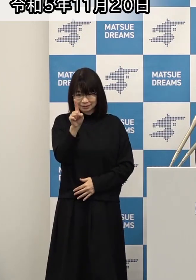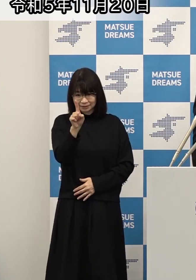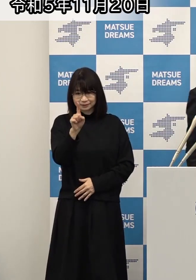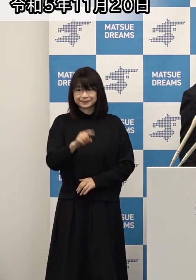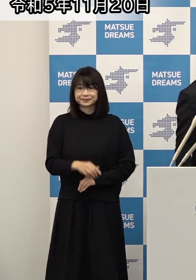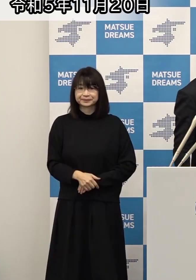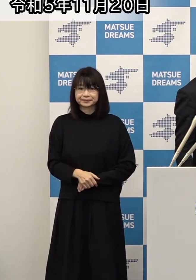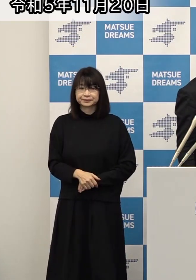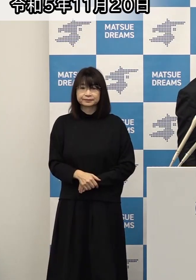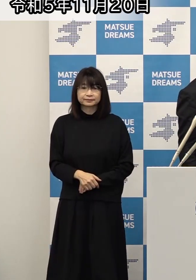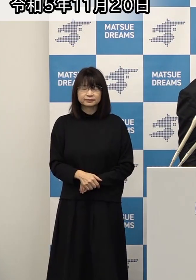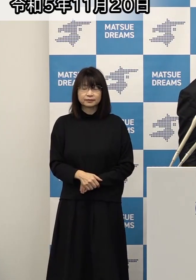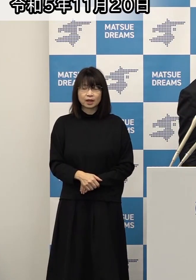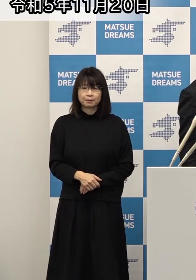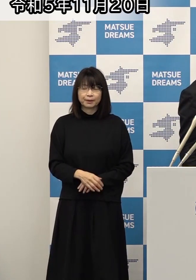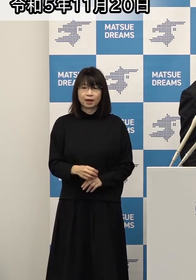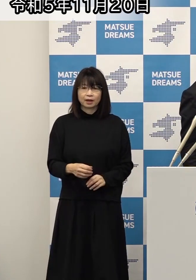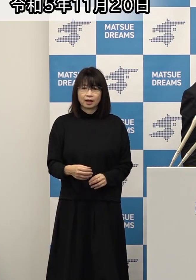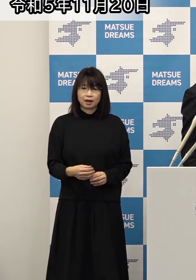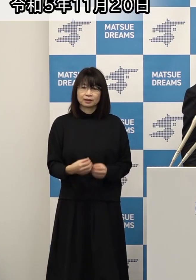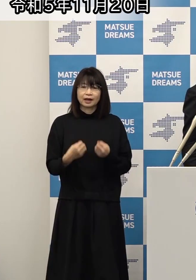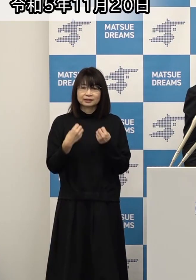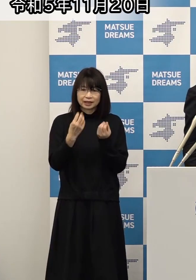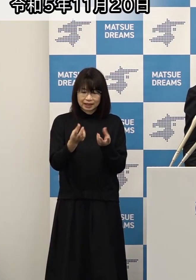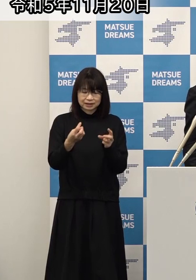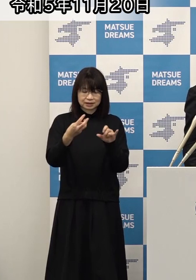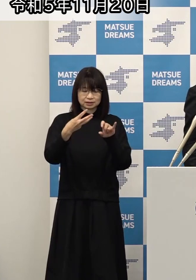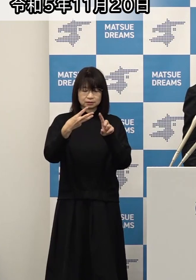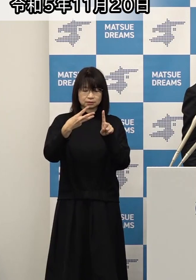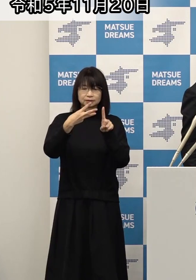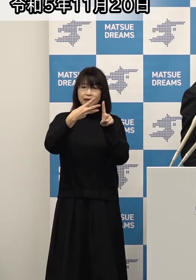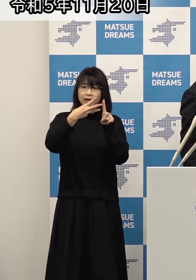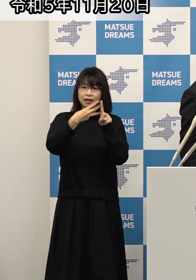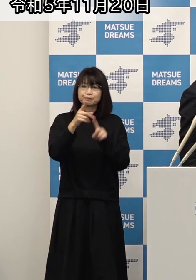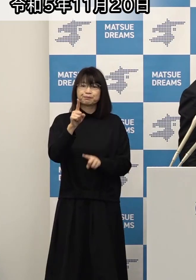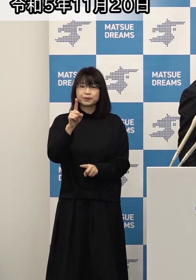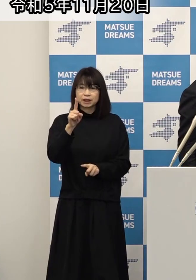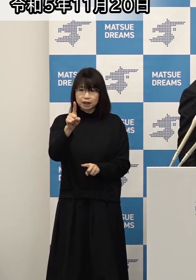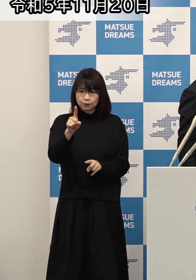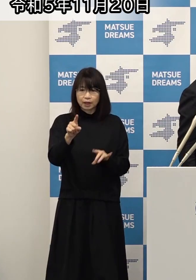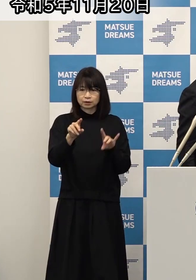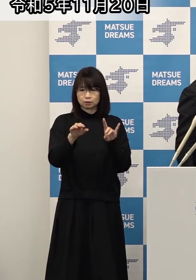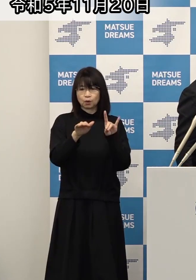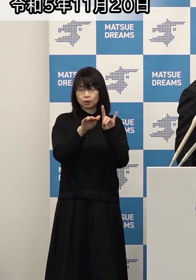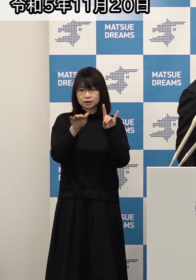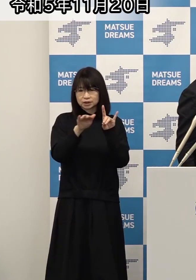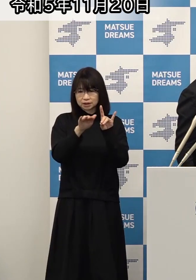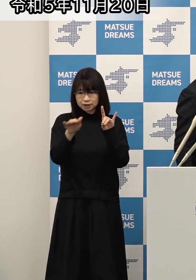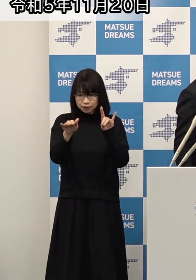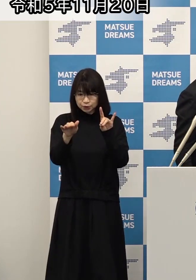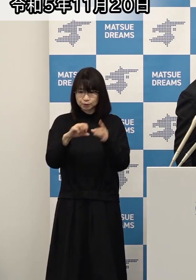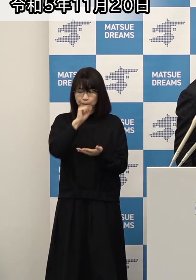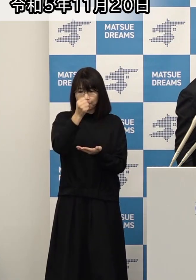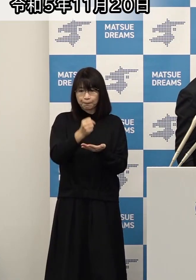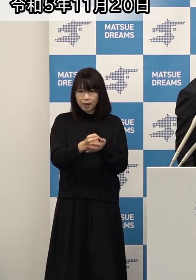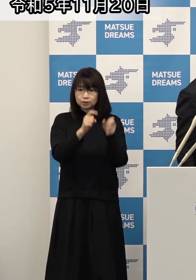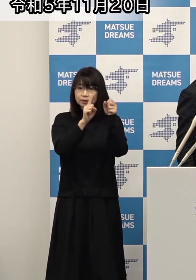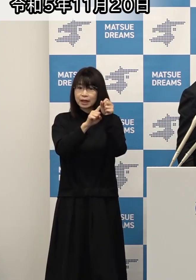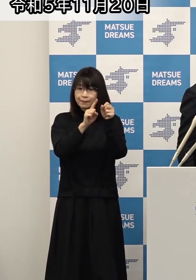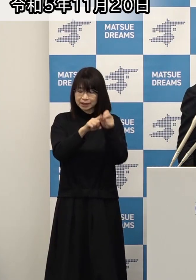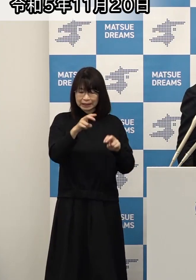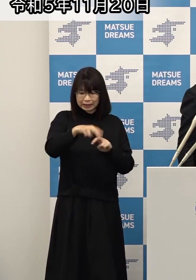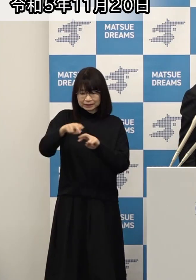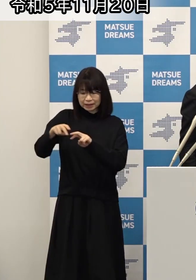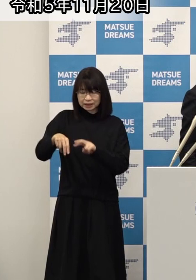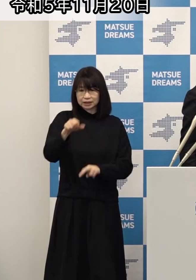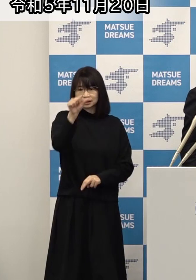が、新しい B1 の入会基準を満たすための5000席観客席の確保、またスイ